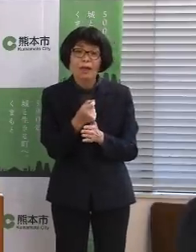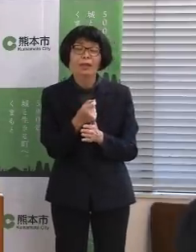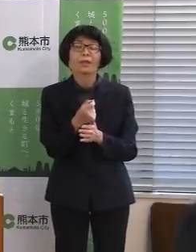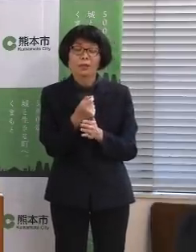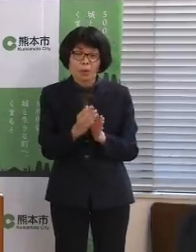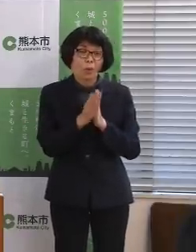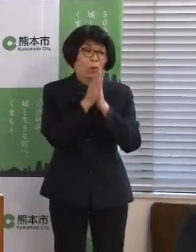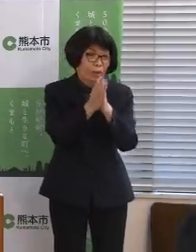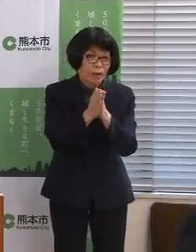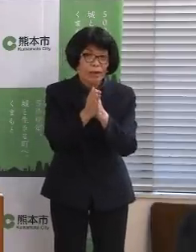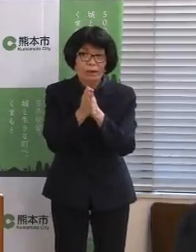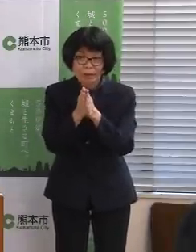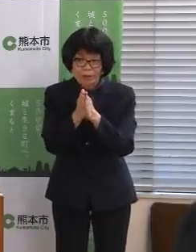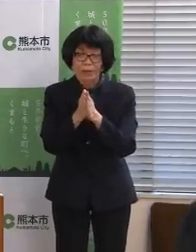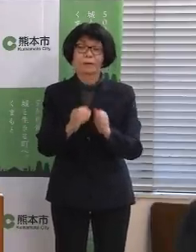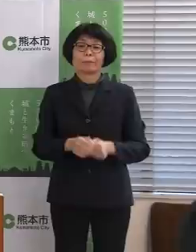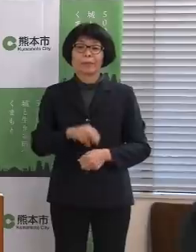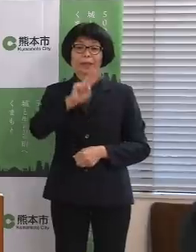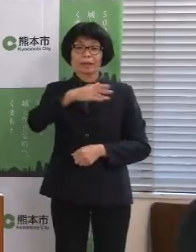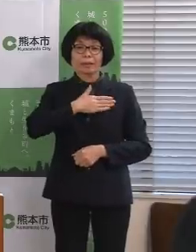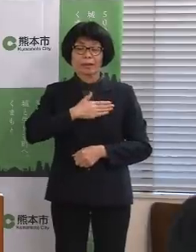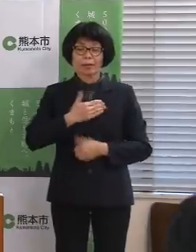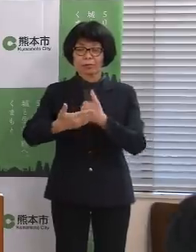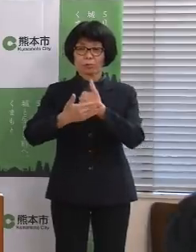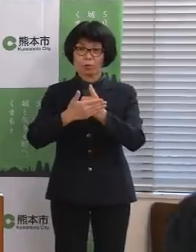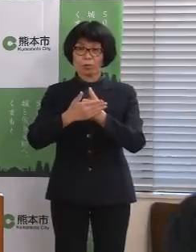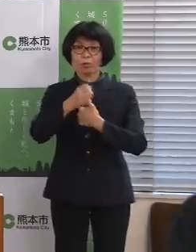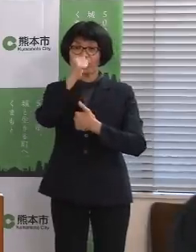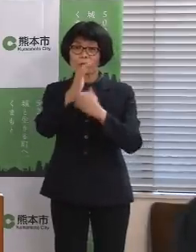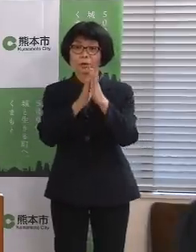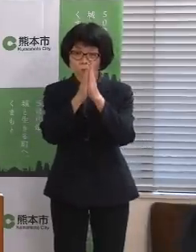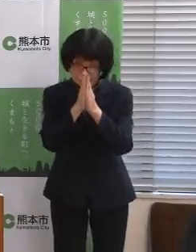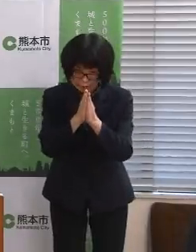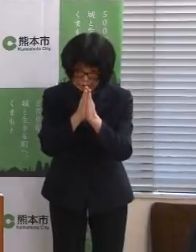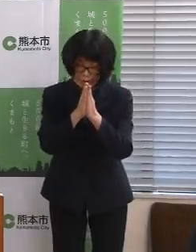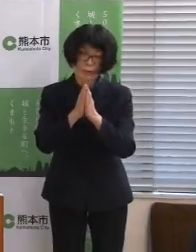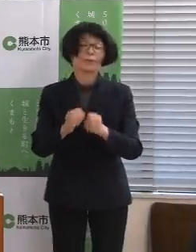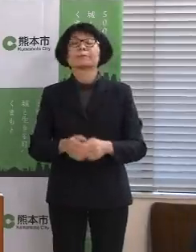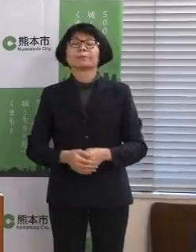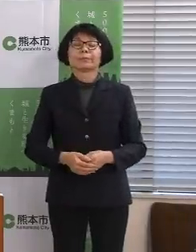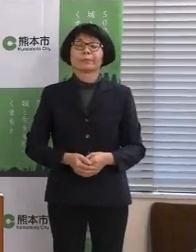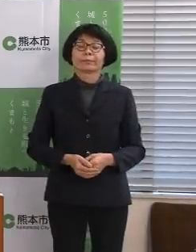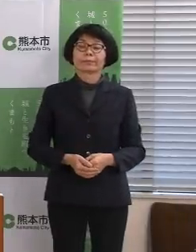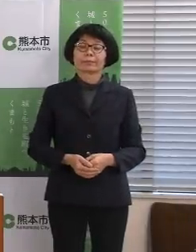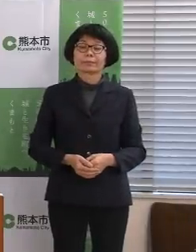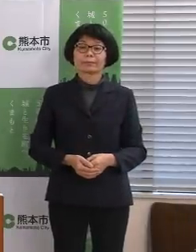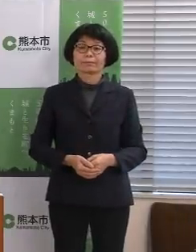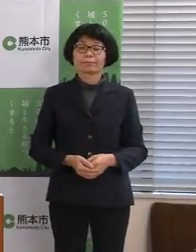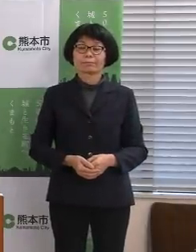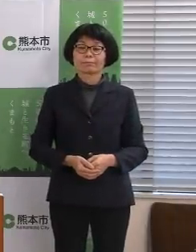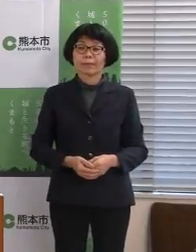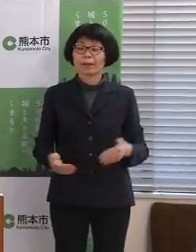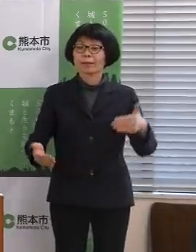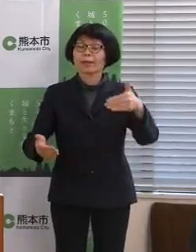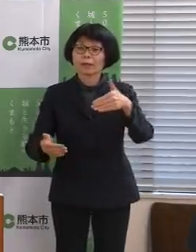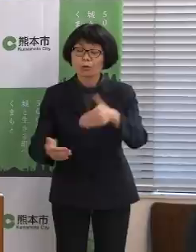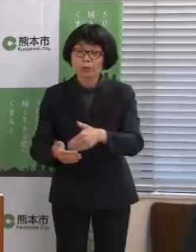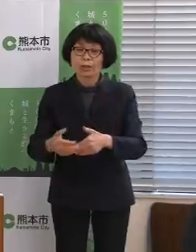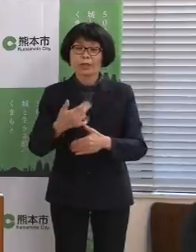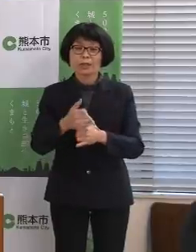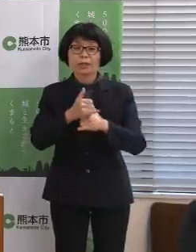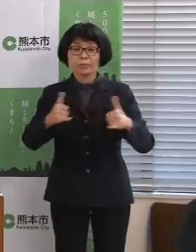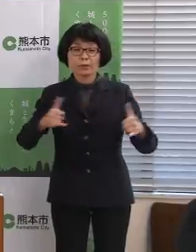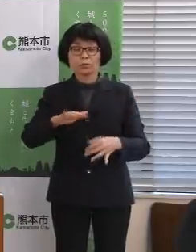ていただきます。ご理解ご協力のほどよろしくお願いをいたします。最後に市民